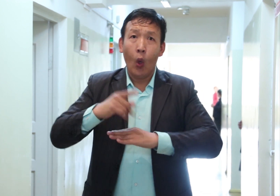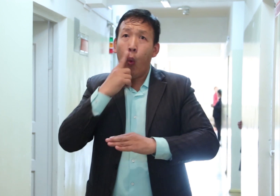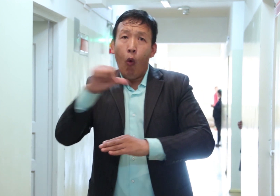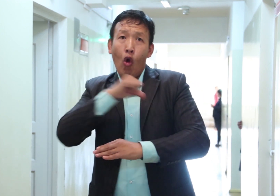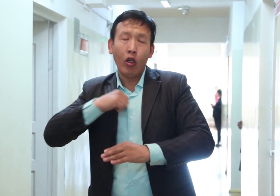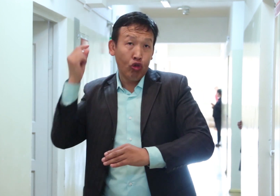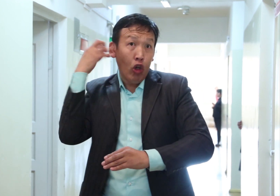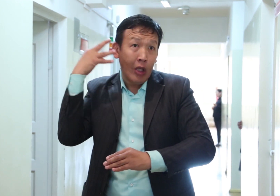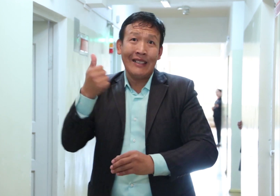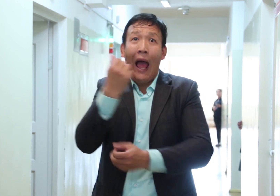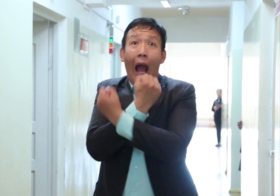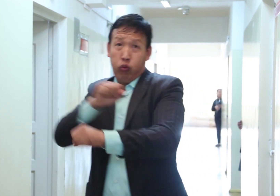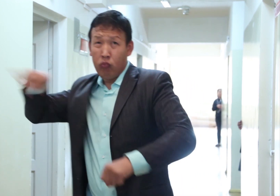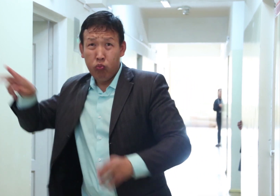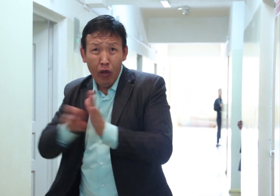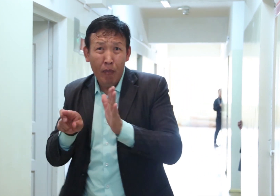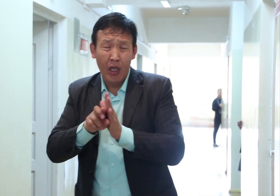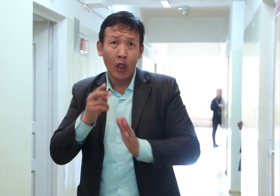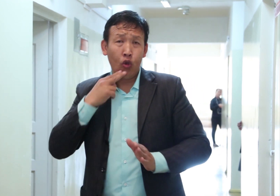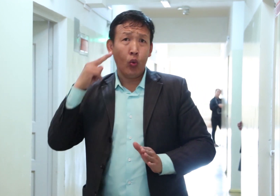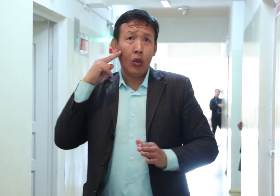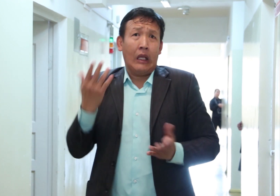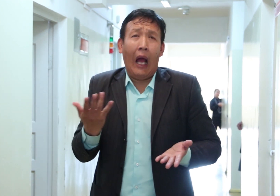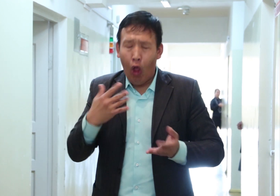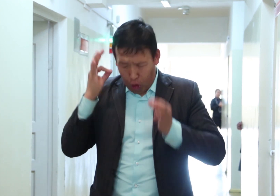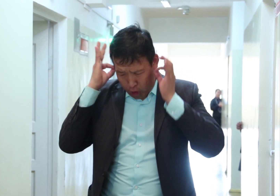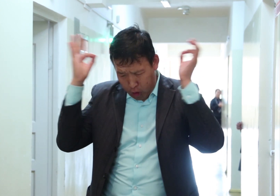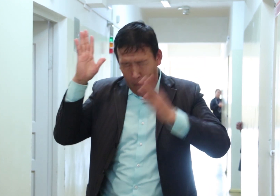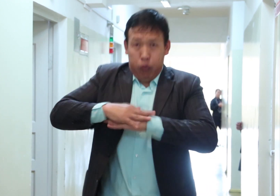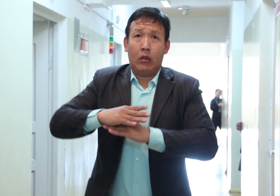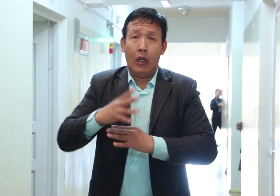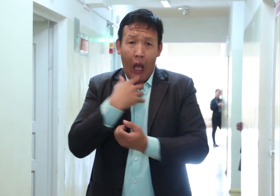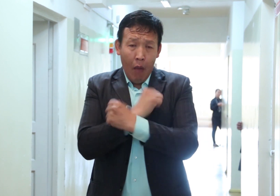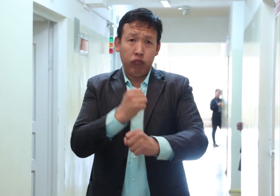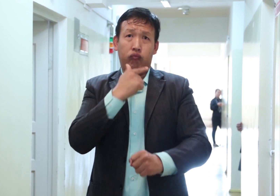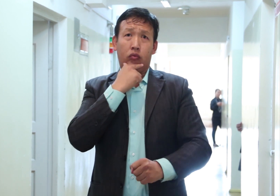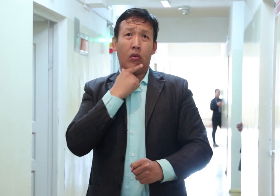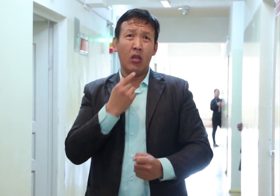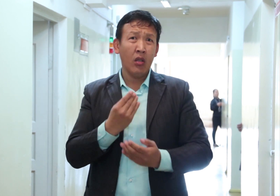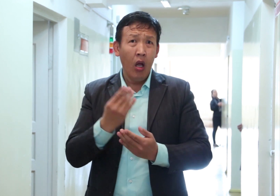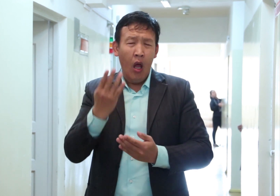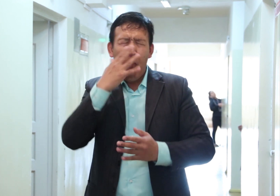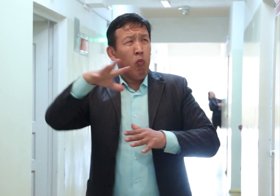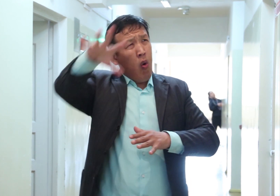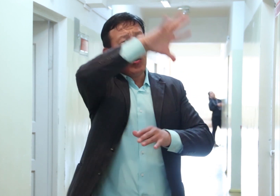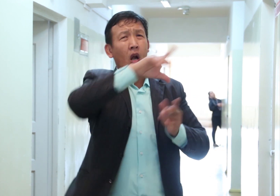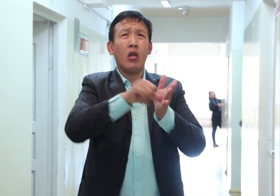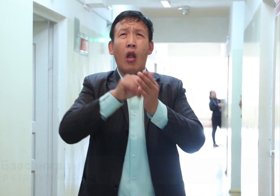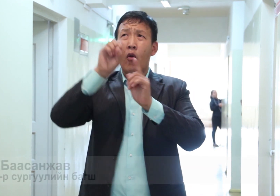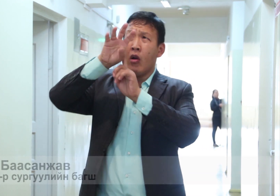байгаа. Гинт газар хөдлөлт болоод сонсголтой хүмүүс бол ингээд нөгөө аваар юм дуугаа сонсоол аврагдаад явчихын тийм үү. Гэтэл бид нэр яах вэ? Бидний хаана хин аврах